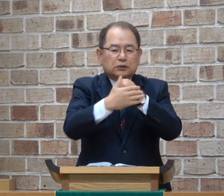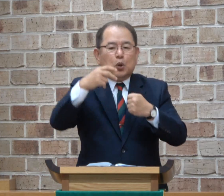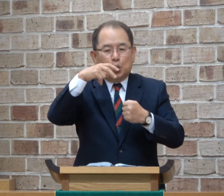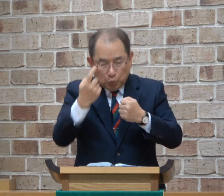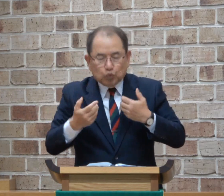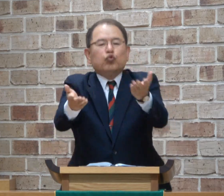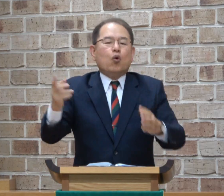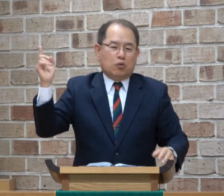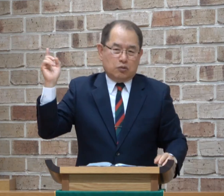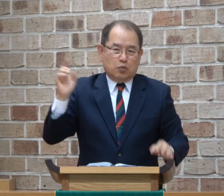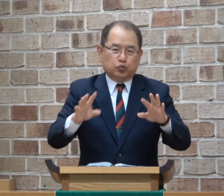것입니다.